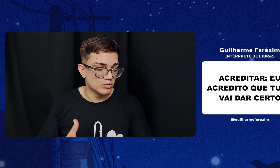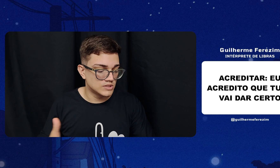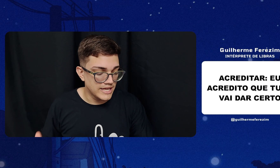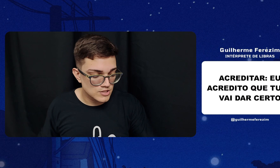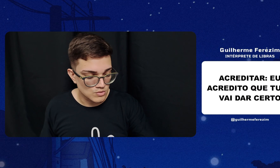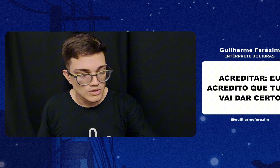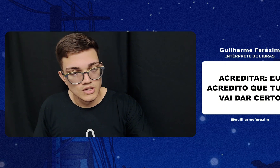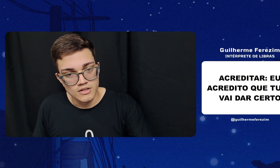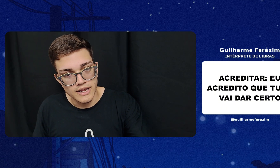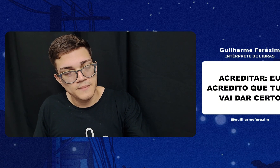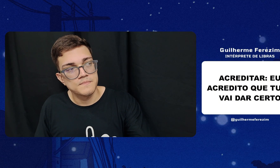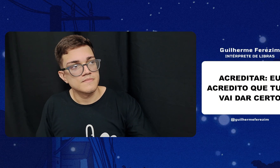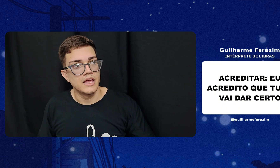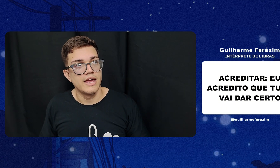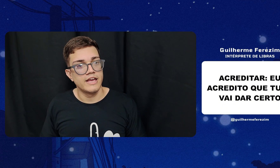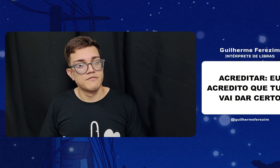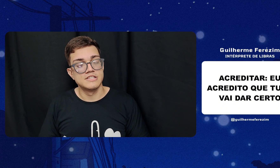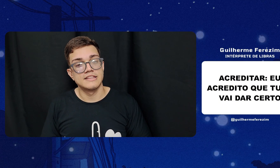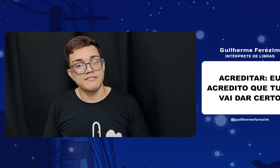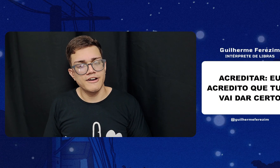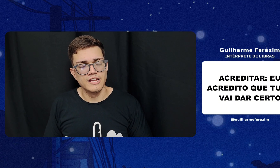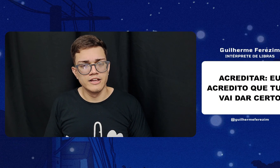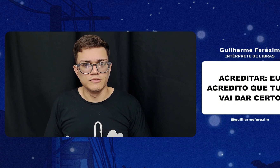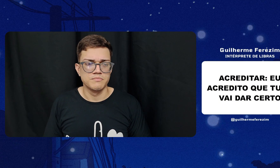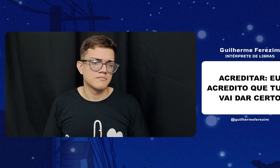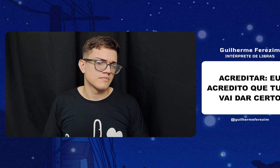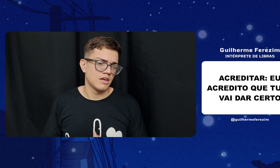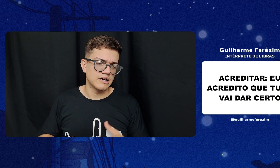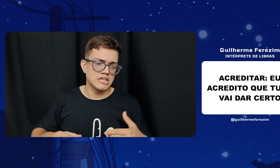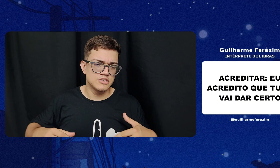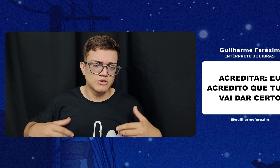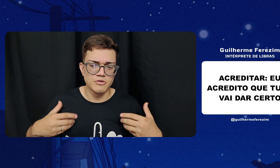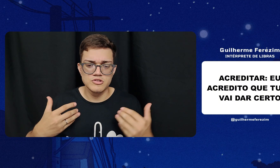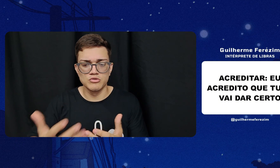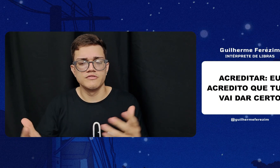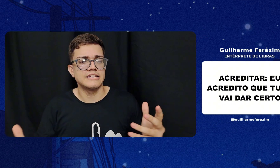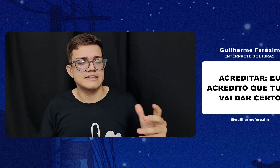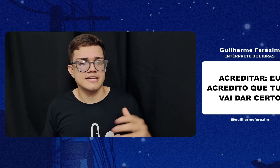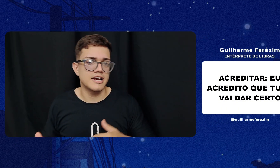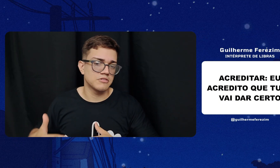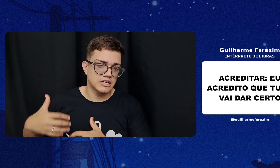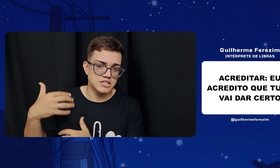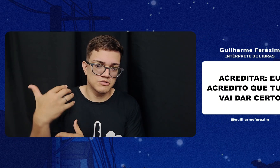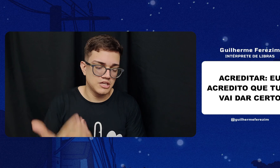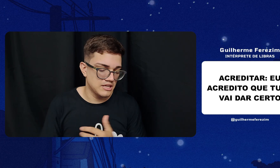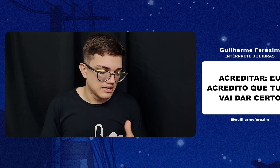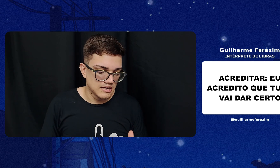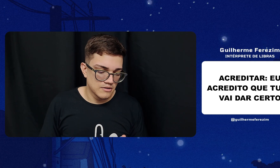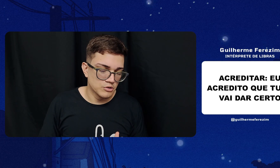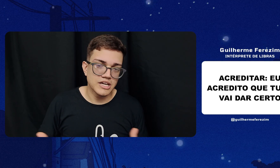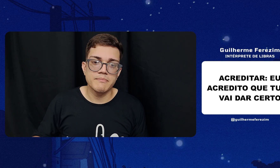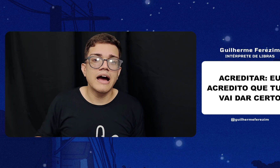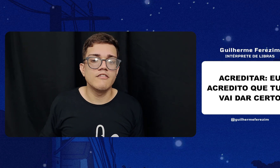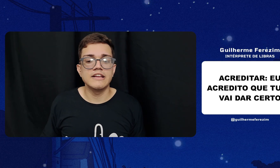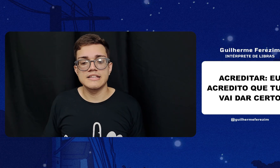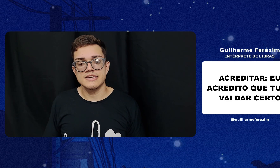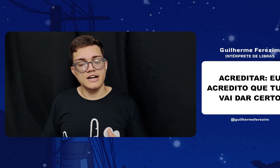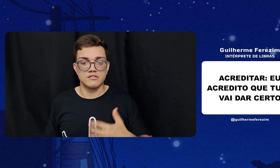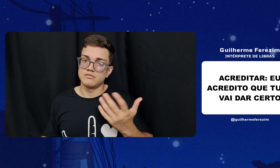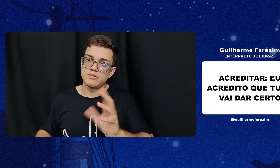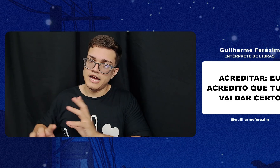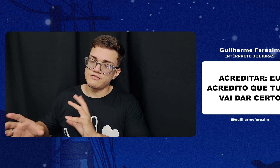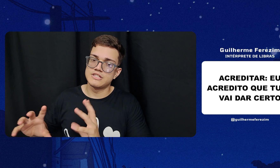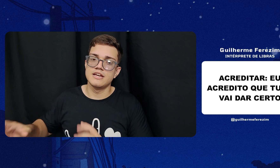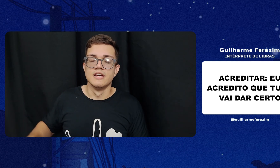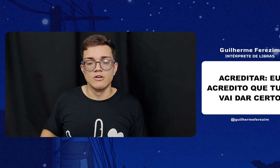do contexto, né, que você tá falando. Eu acredito que meu estudo vai dar certo, eu acredito que meu trabalho vai dar